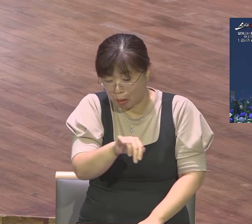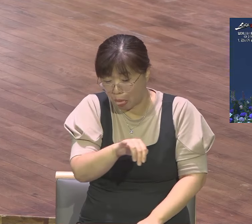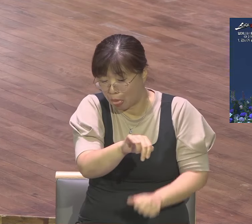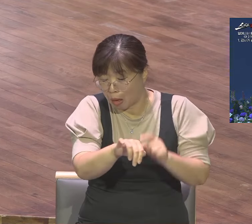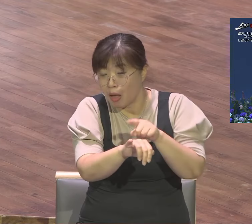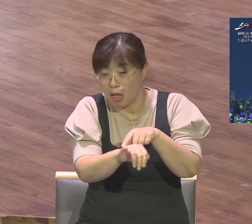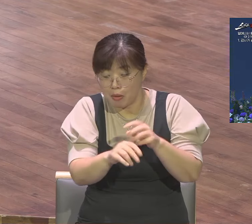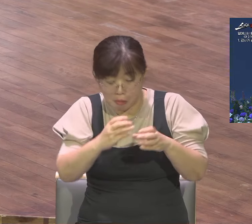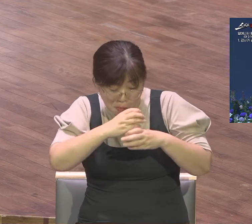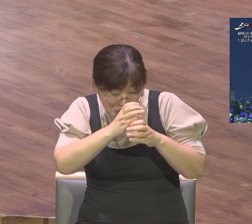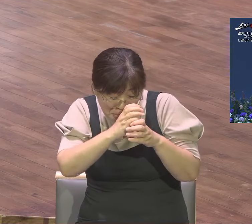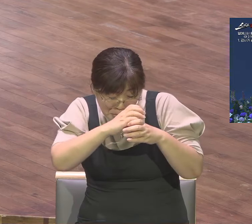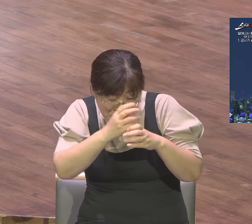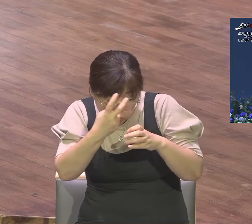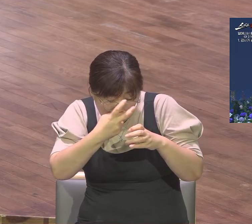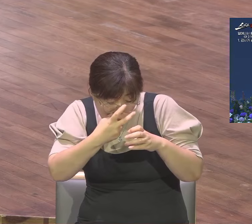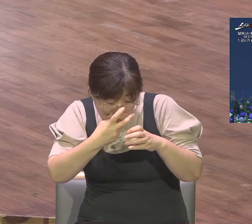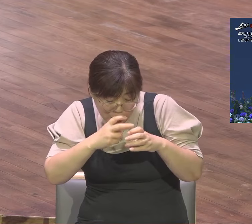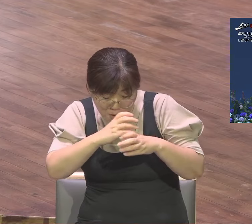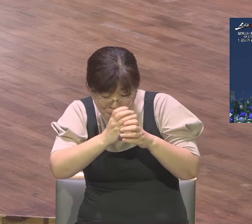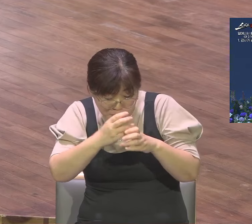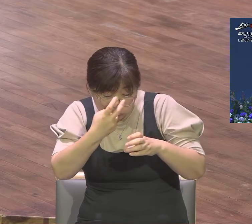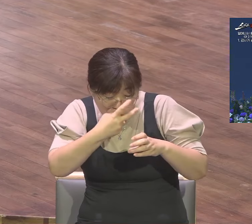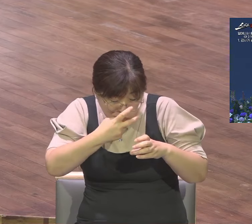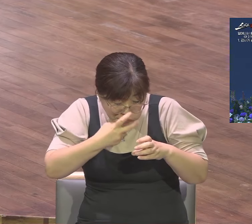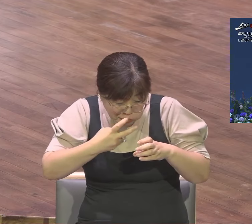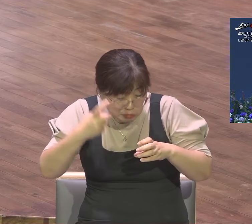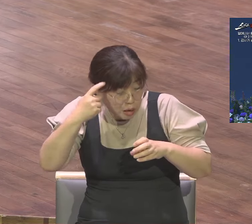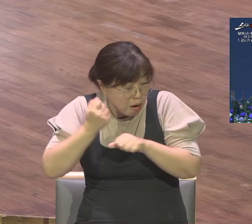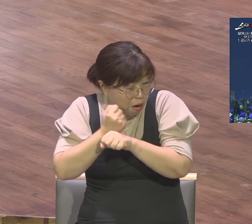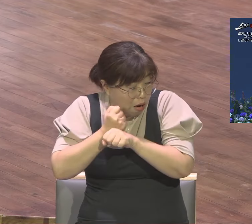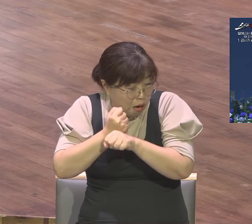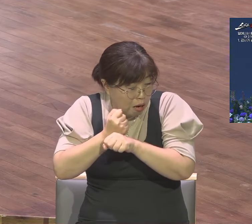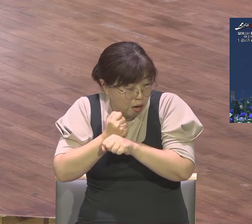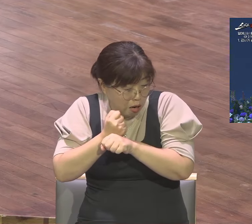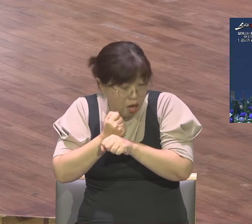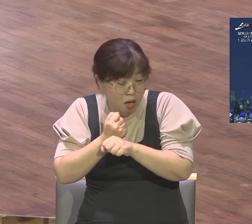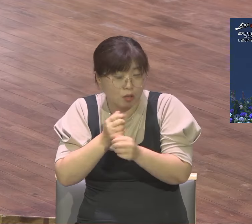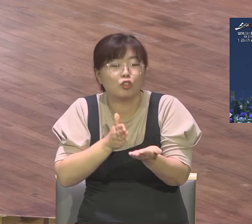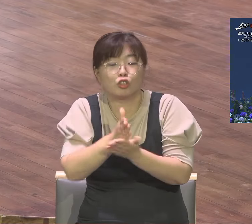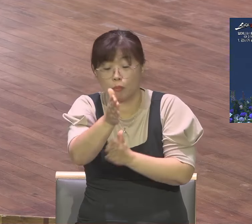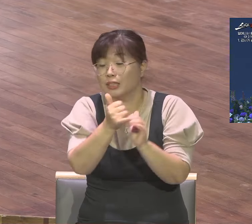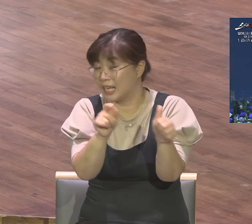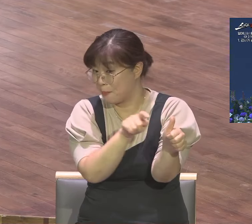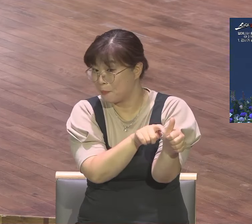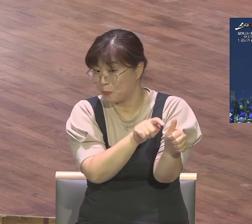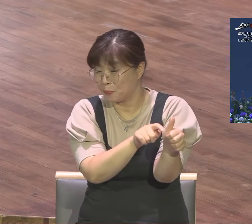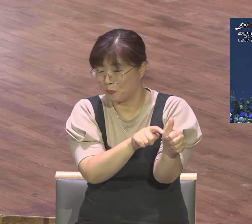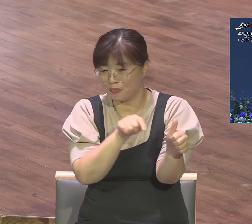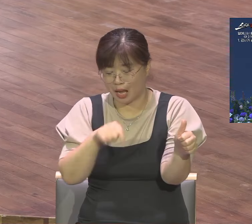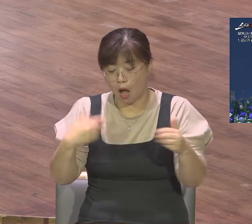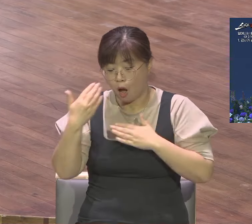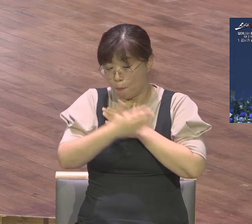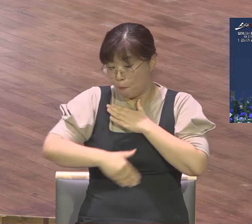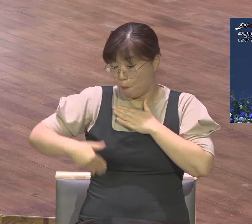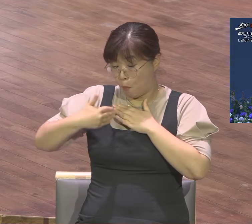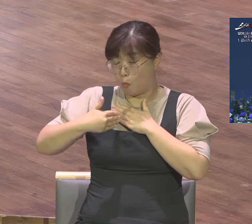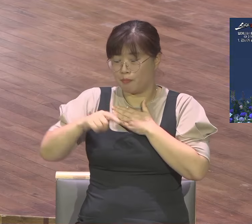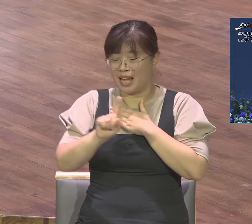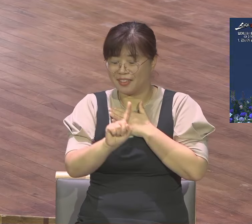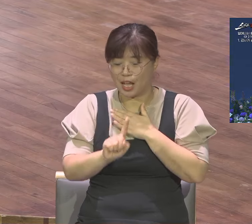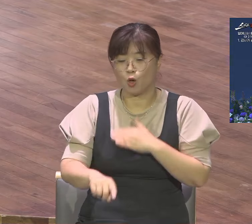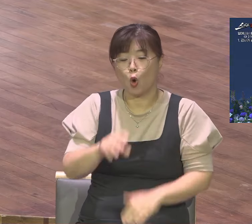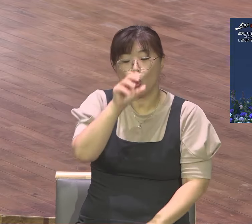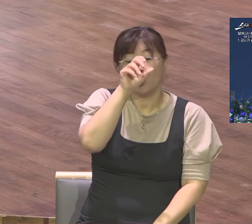발견했는데 좋은 균과 나쁜 균, 좋은 균과 나쁜 균 이걸 구분되어지는